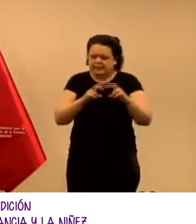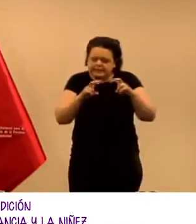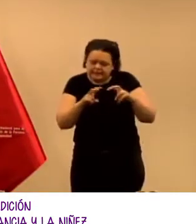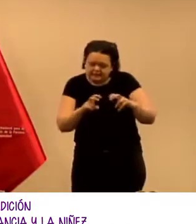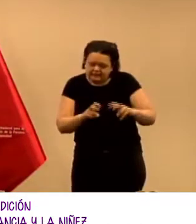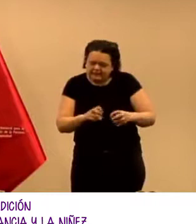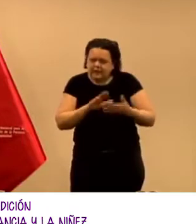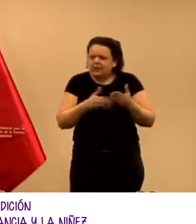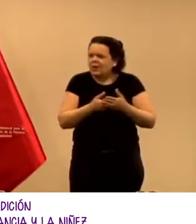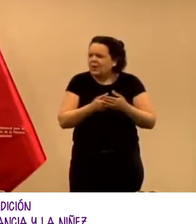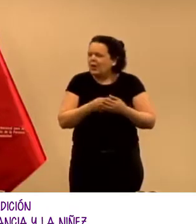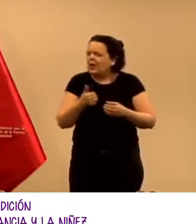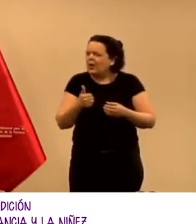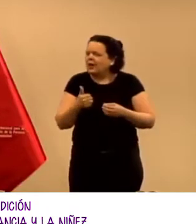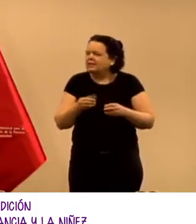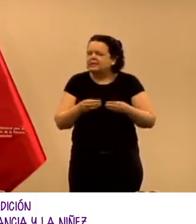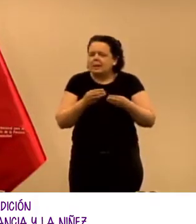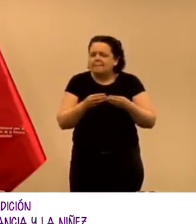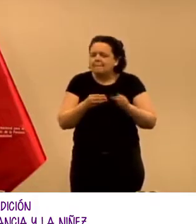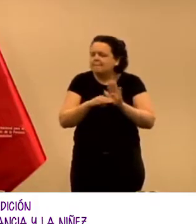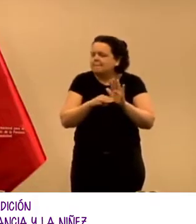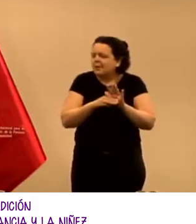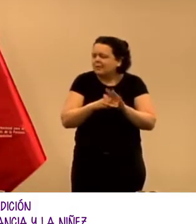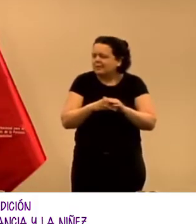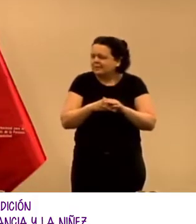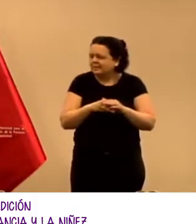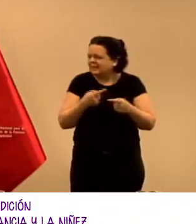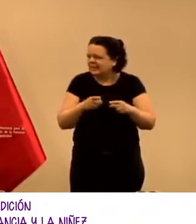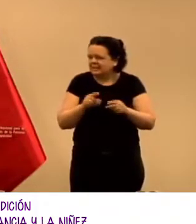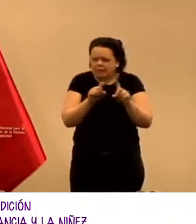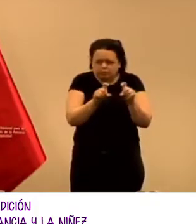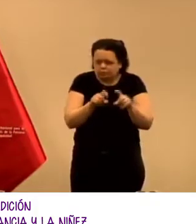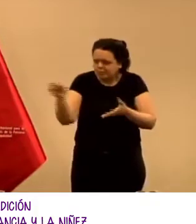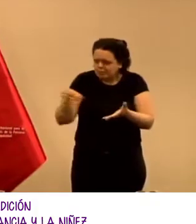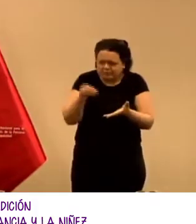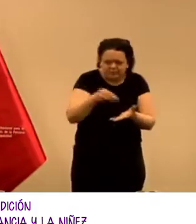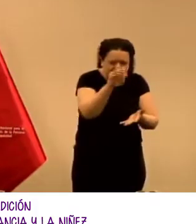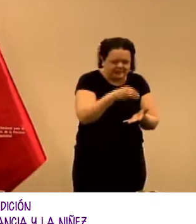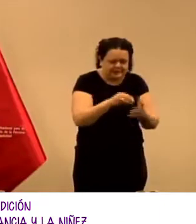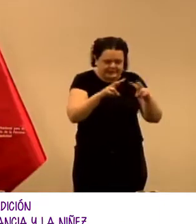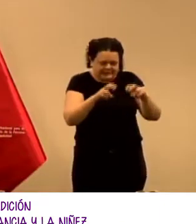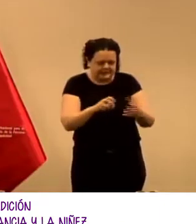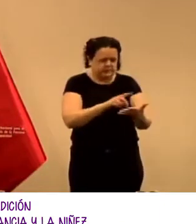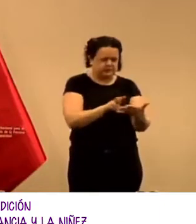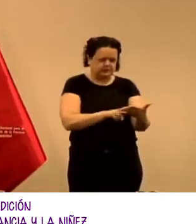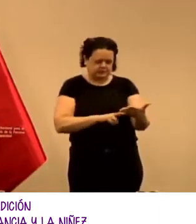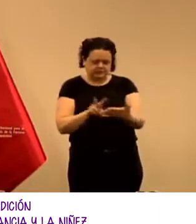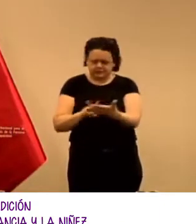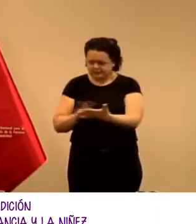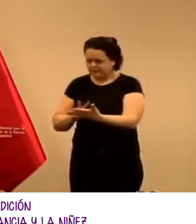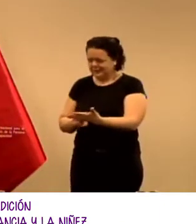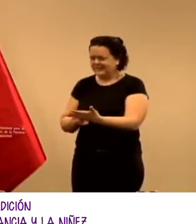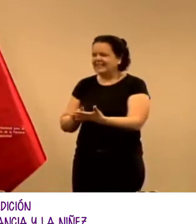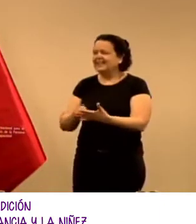los diferentes instrumentos de recolección de datos existentes sobre discapacidad, que es básicamente el resumen que yo le presenté